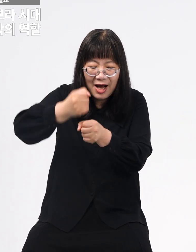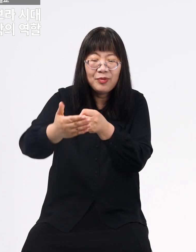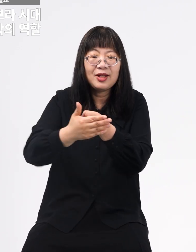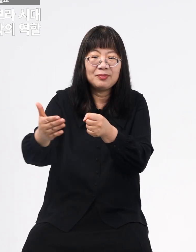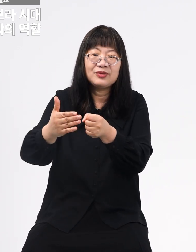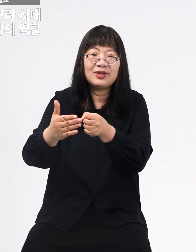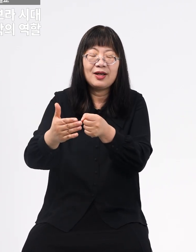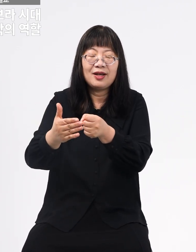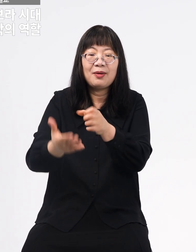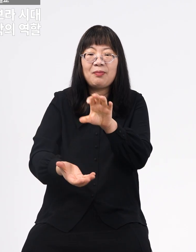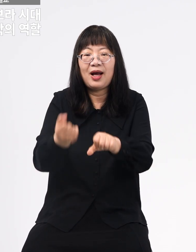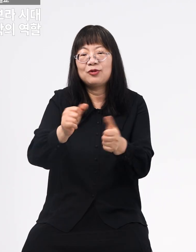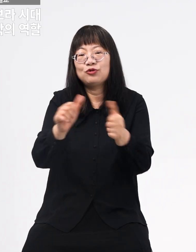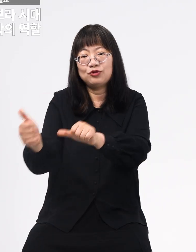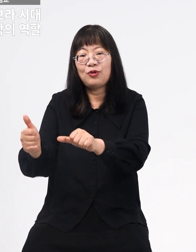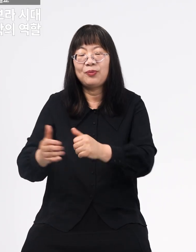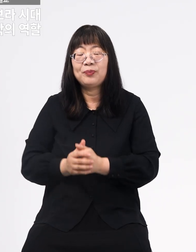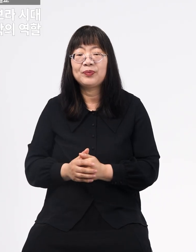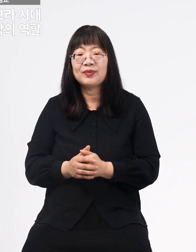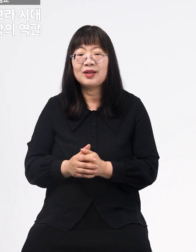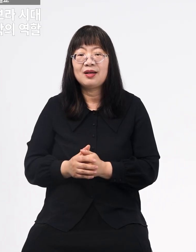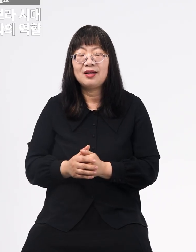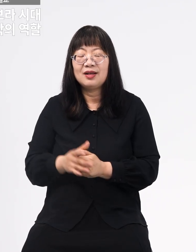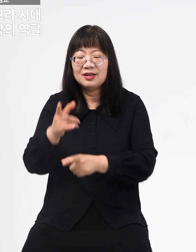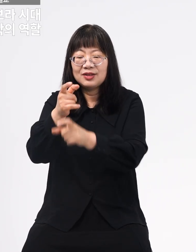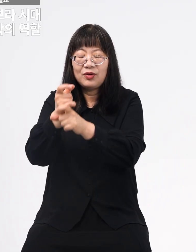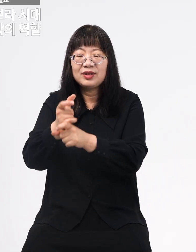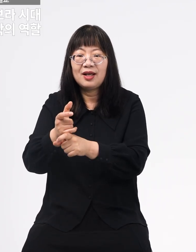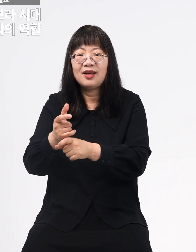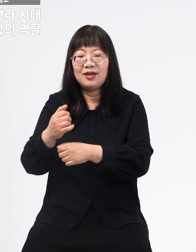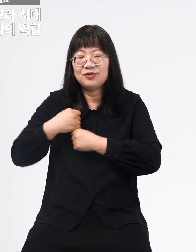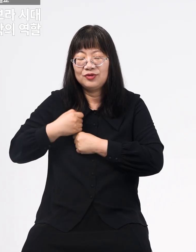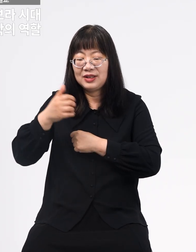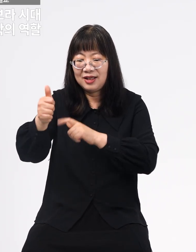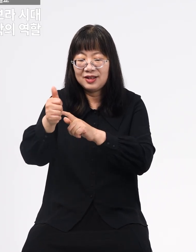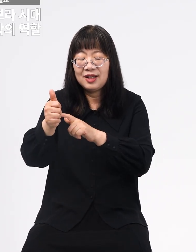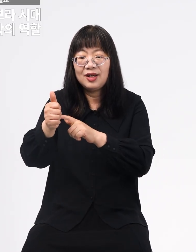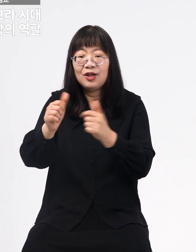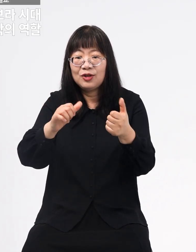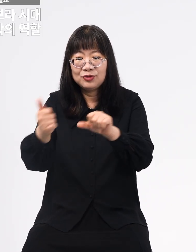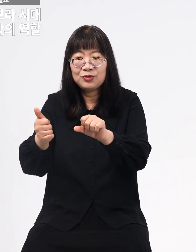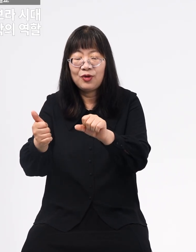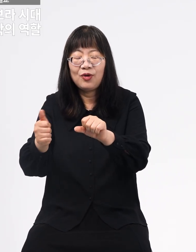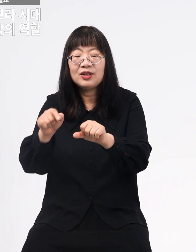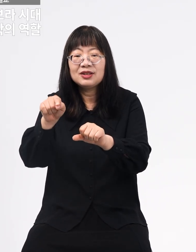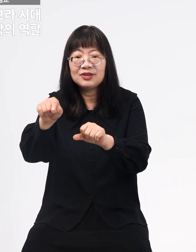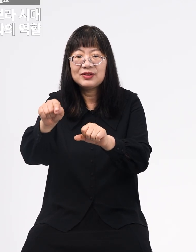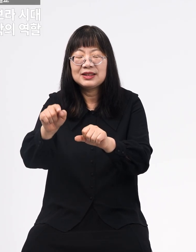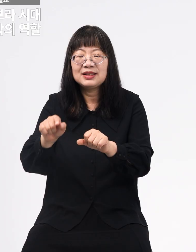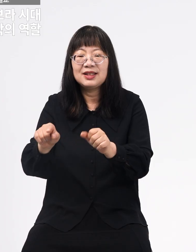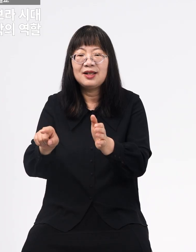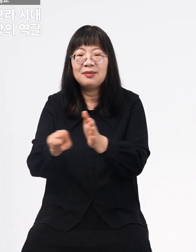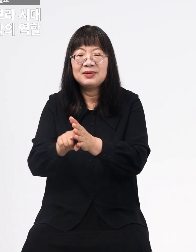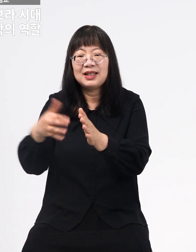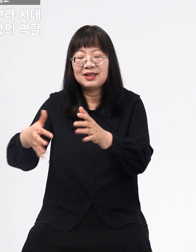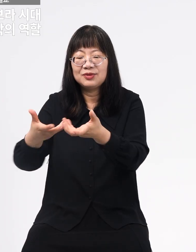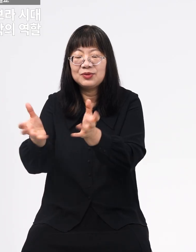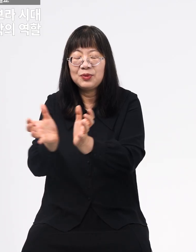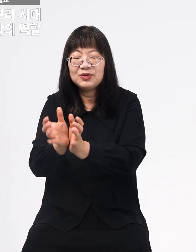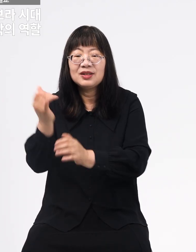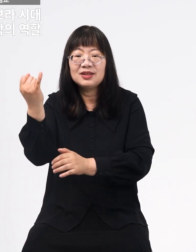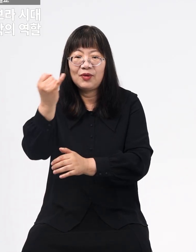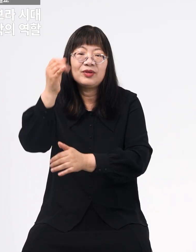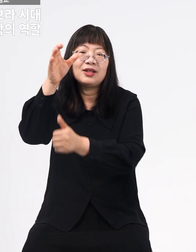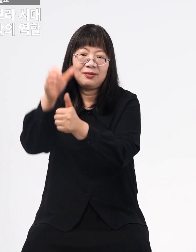죽음으로 이스라엘의 최종적 승리를 이방 여인의 손에 점을 찍게 만듭니다. 마침표를